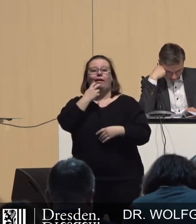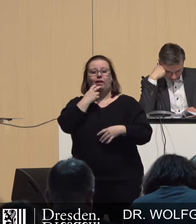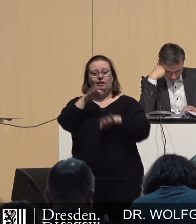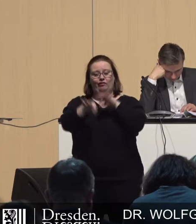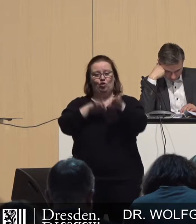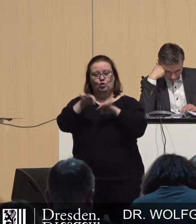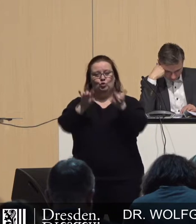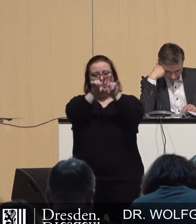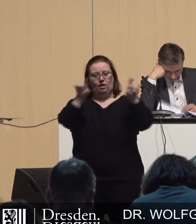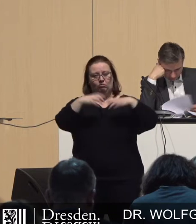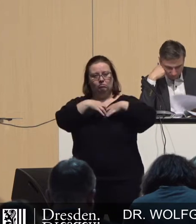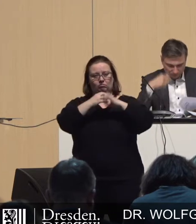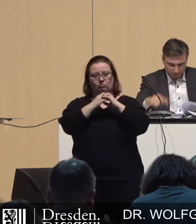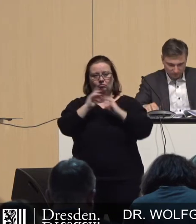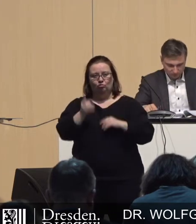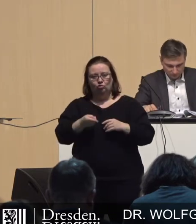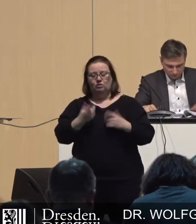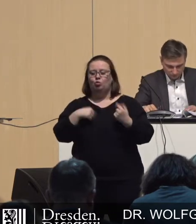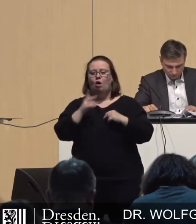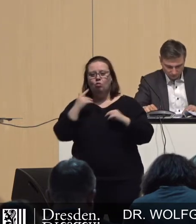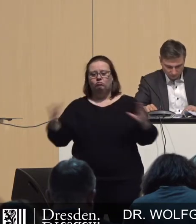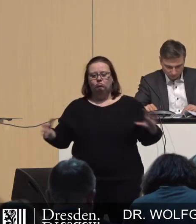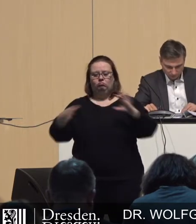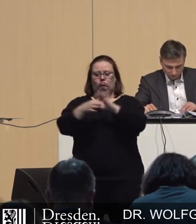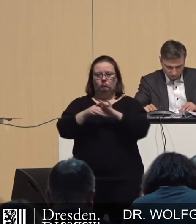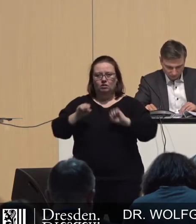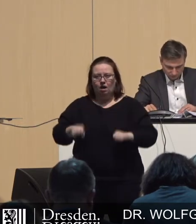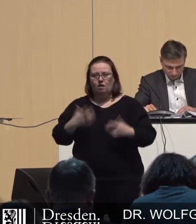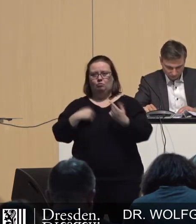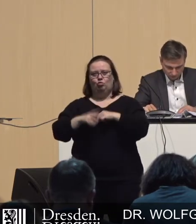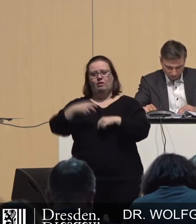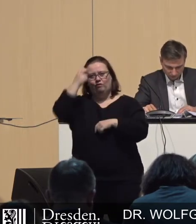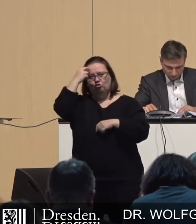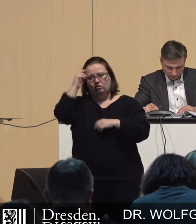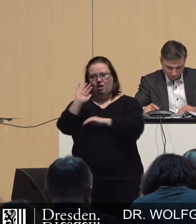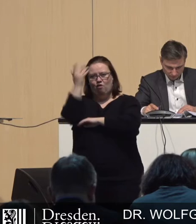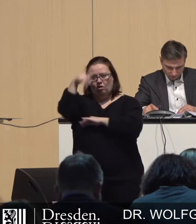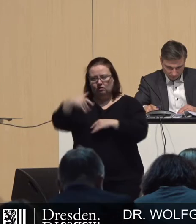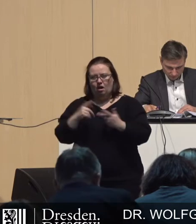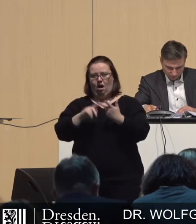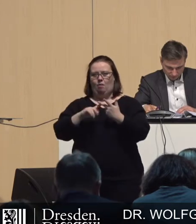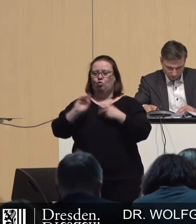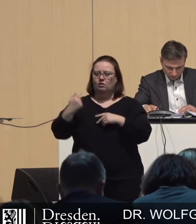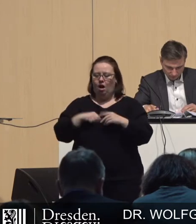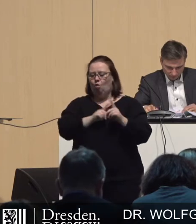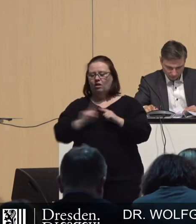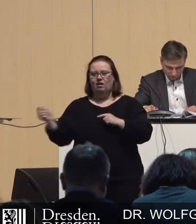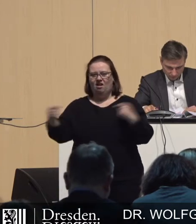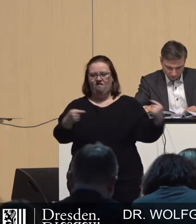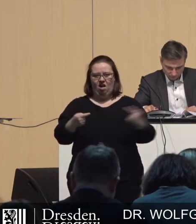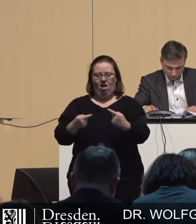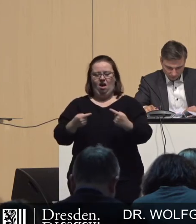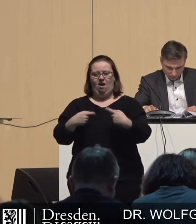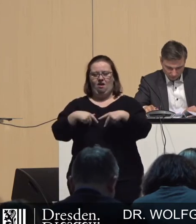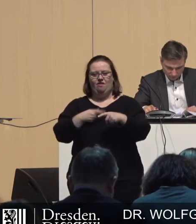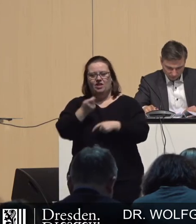Energieversorgungsunternehmen gründen, das Synergieeffekte nützt, das wirtschaftlich erfolgreich ist, das weiterhin die Querfinanzierung von